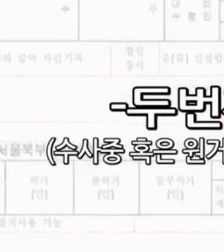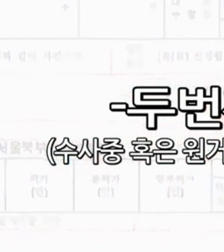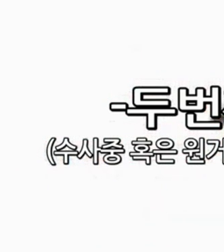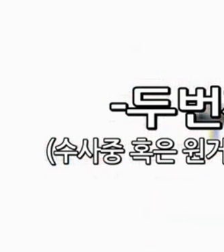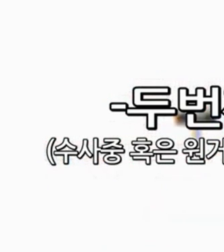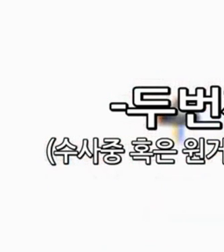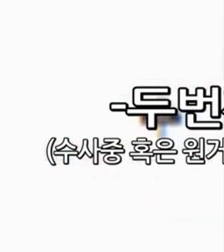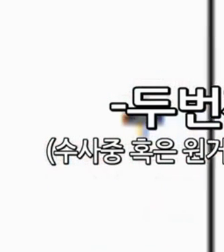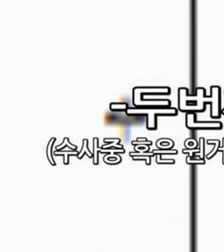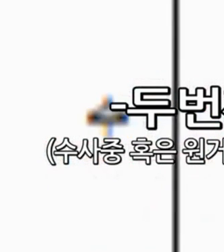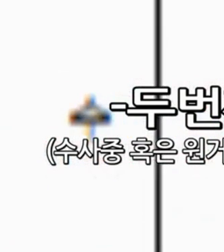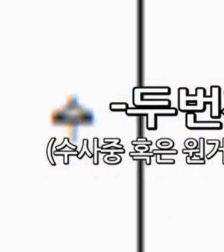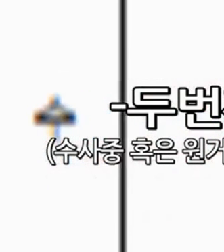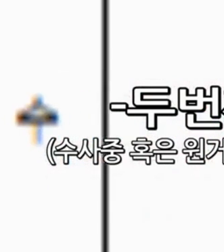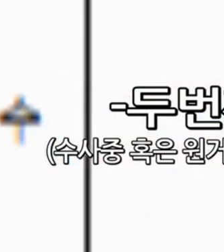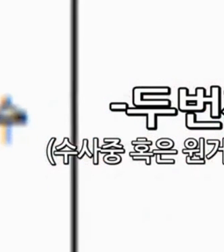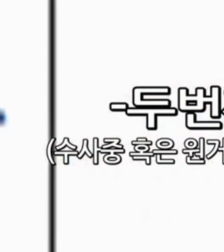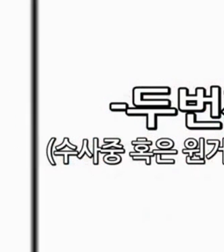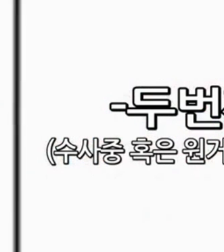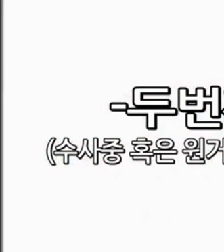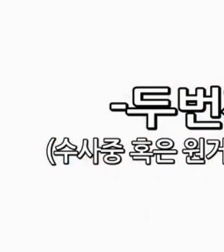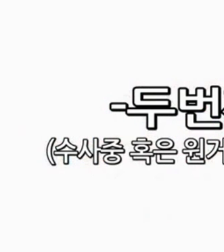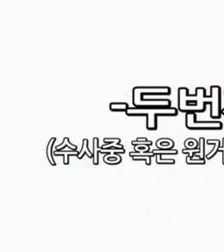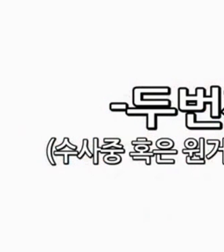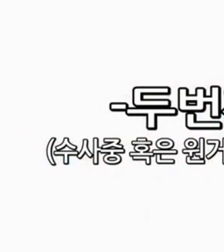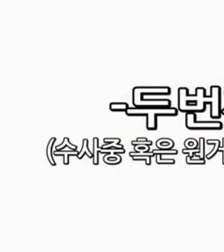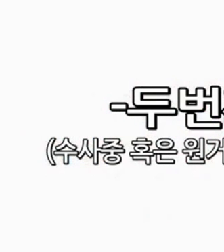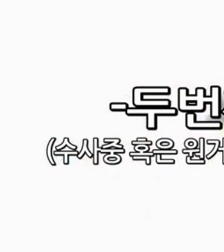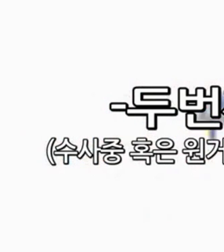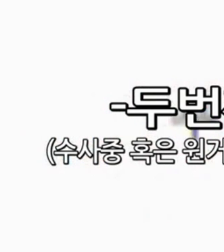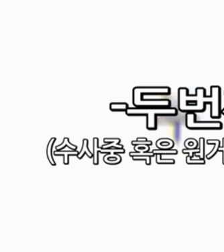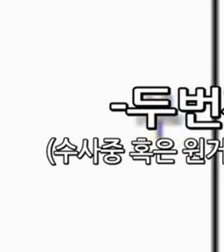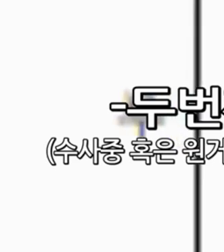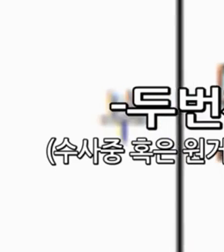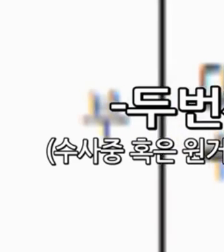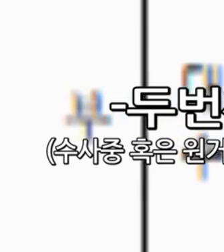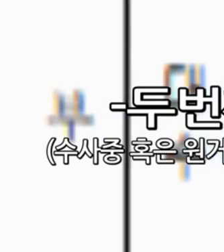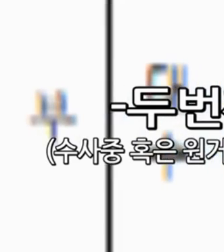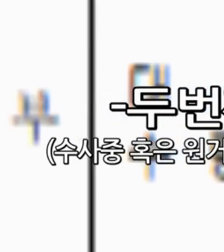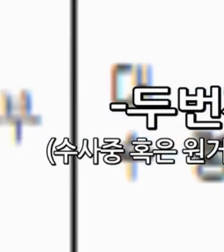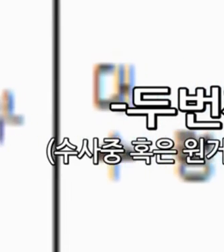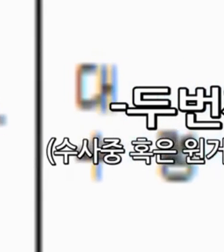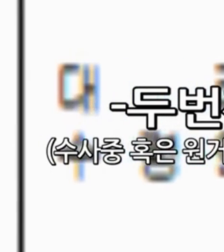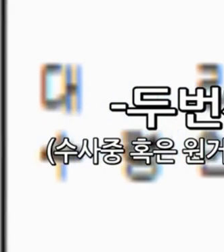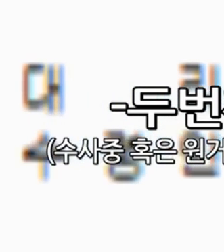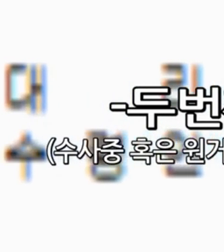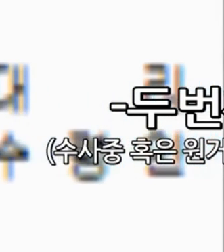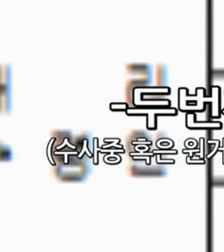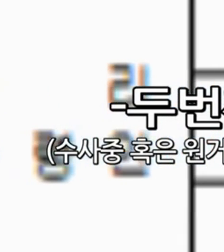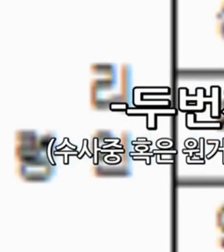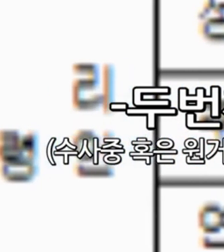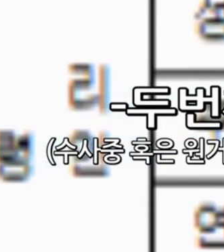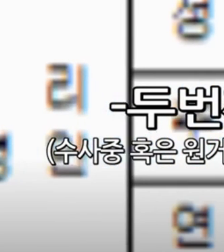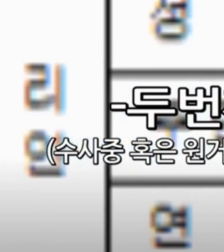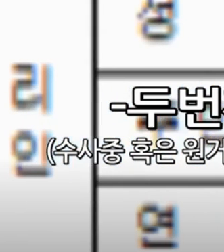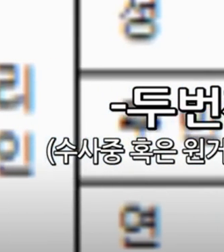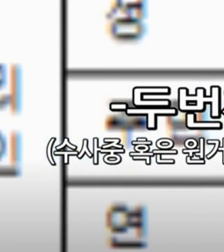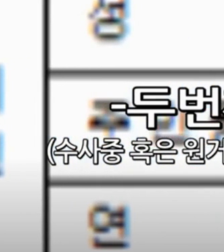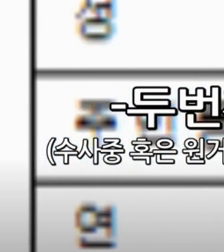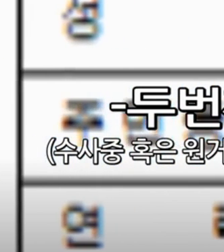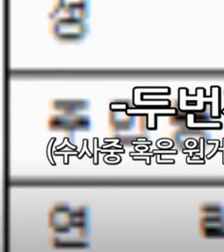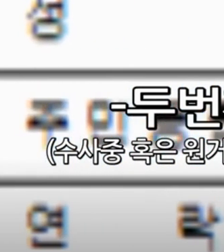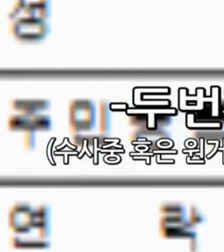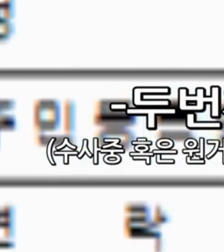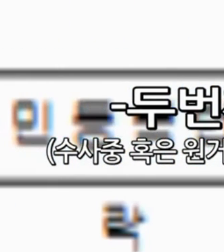접수실 입구에서 왼쪽으로 보시면 바로 있으므로 찾기 쉽습니다. 열람 복사 창구에 신청서를 드리고 접수증을 받으시면